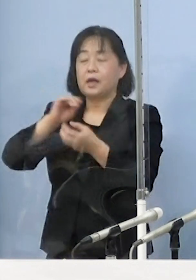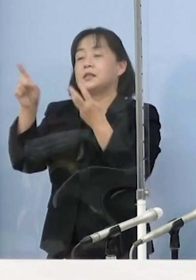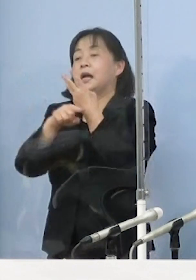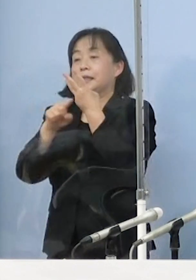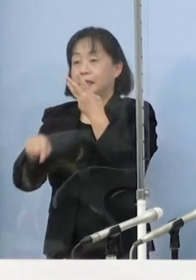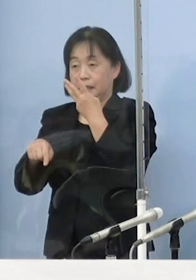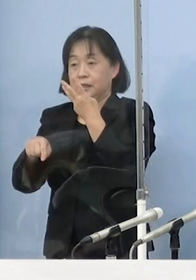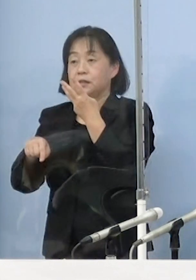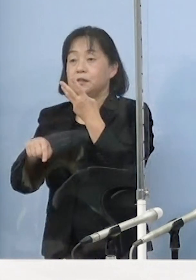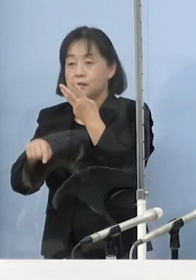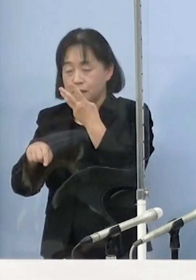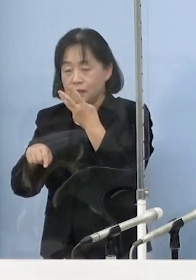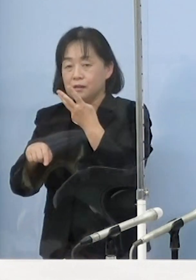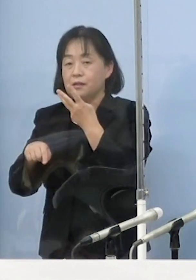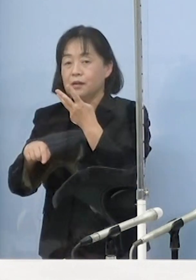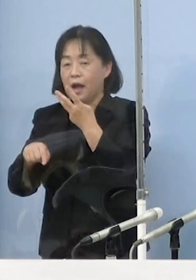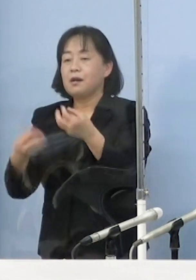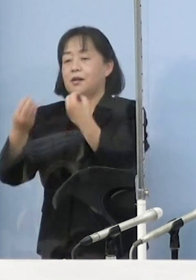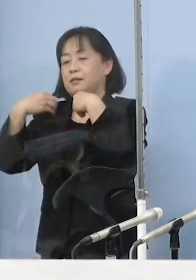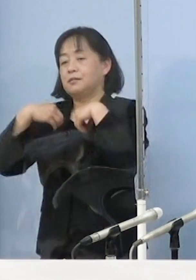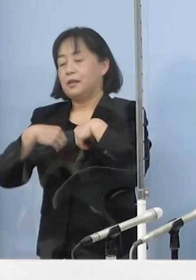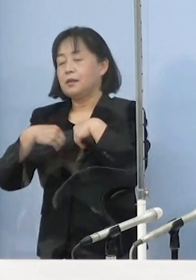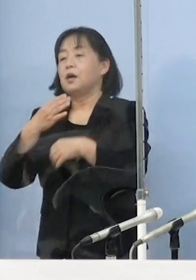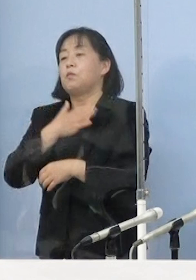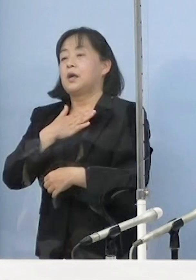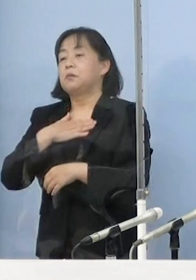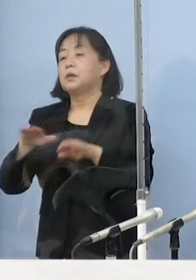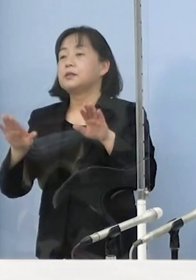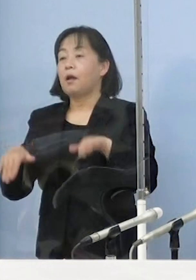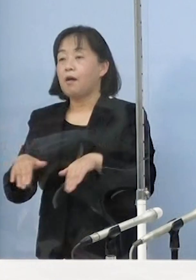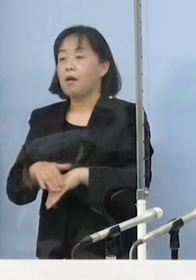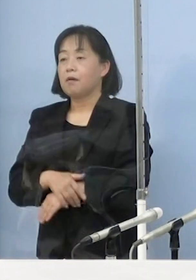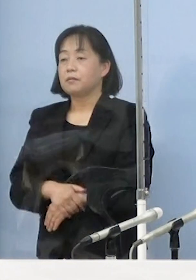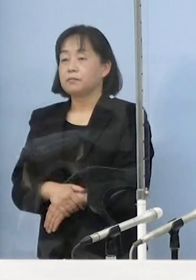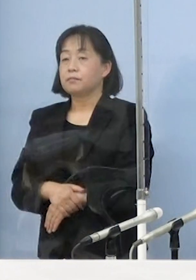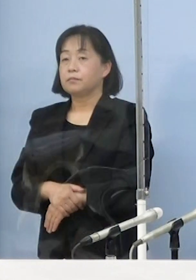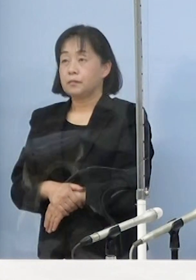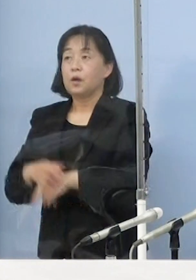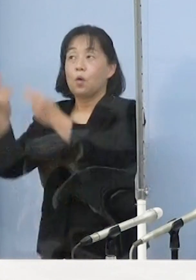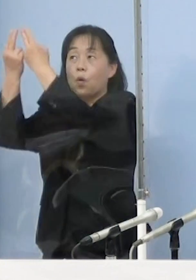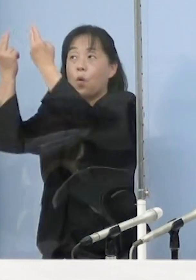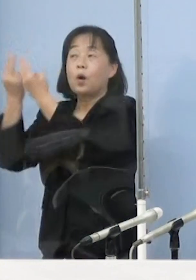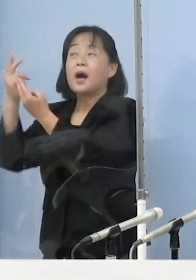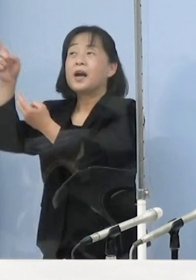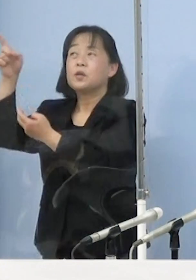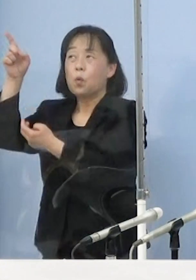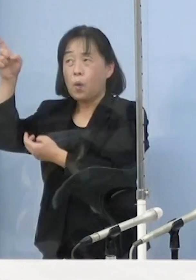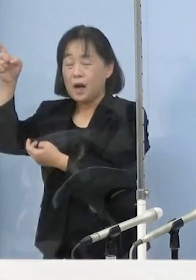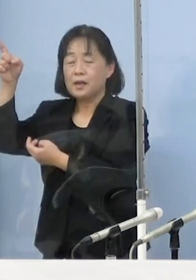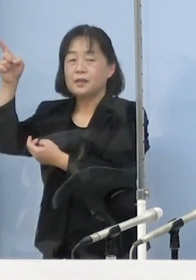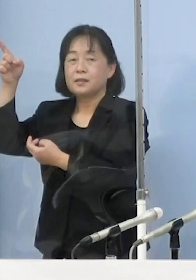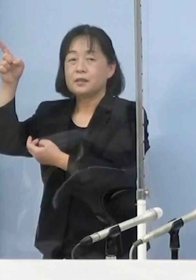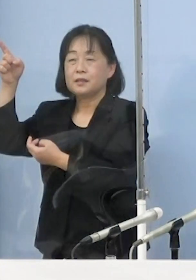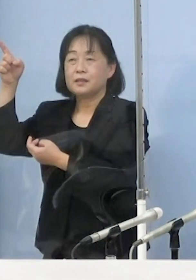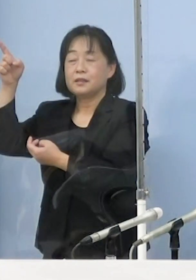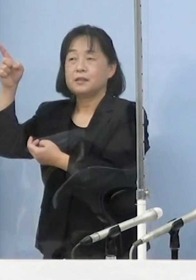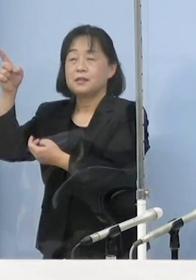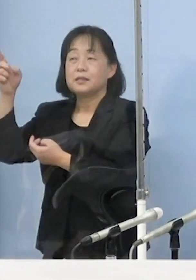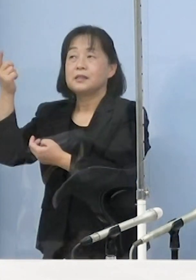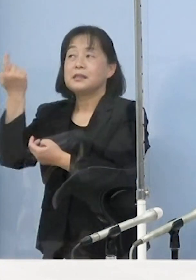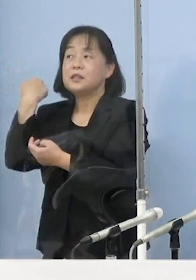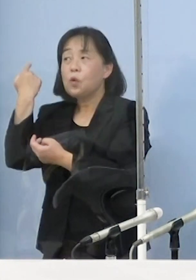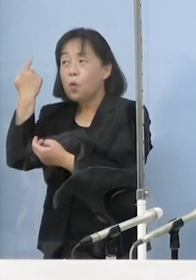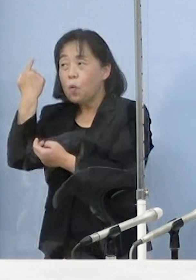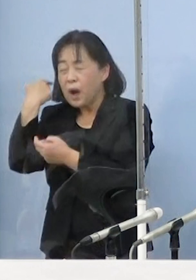名陽性が判明をしているところであります。北海道は言うまでもなく、昨日は日本